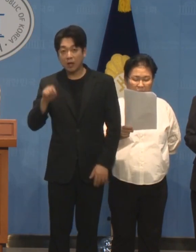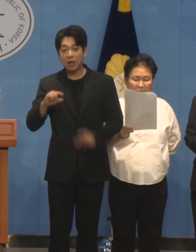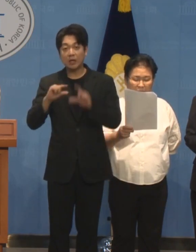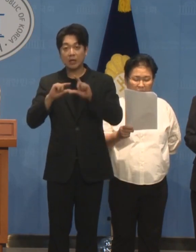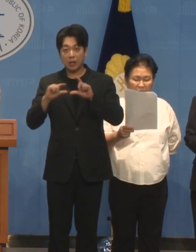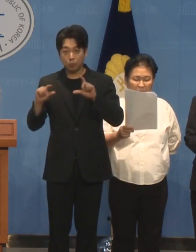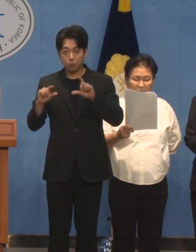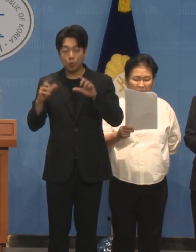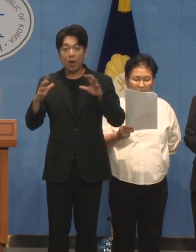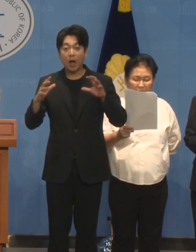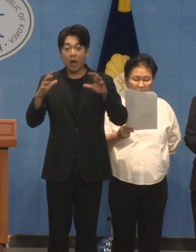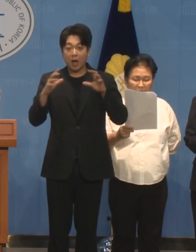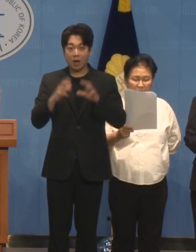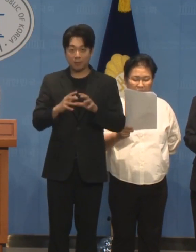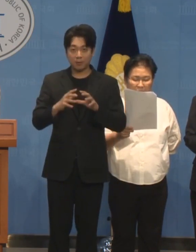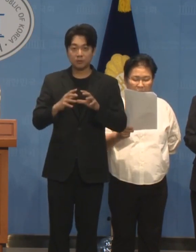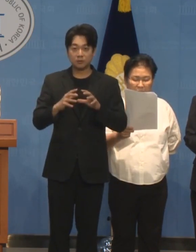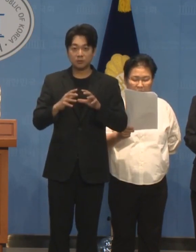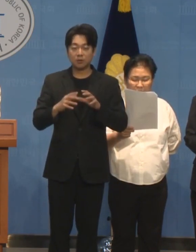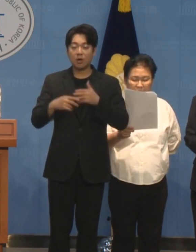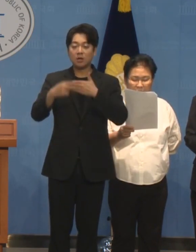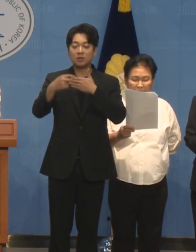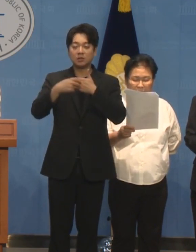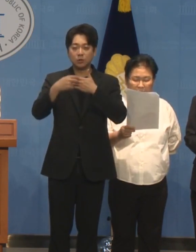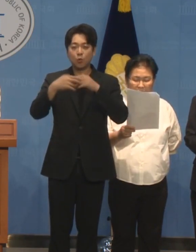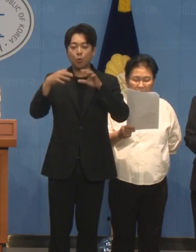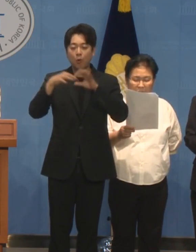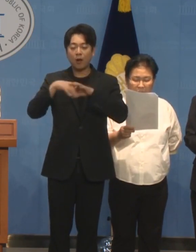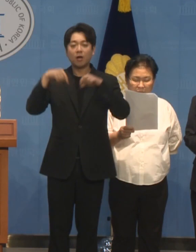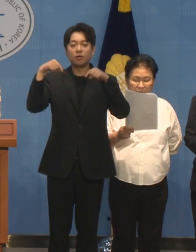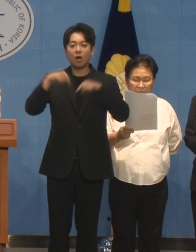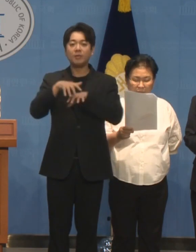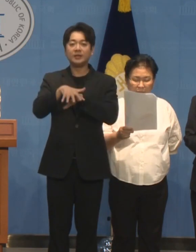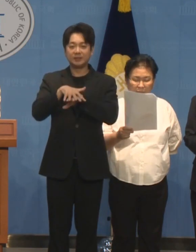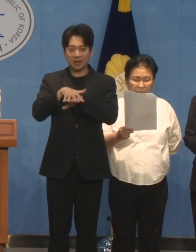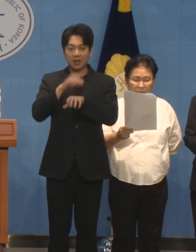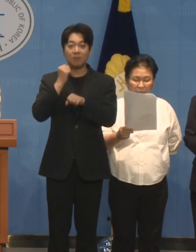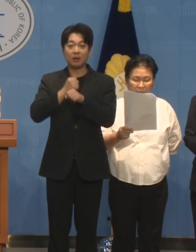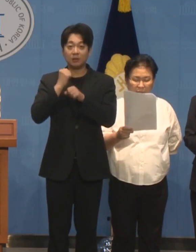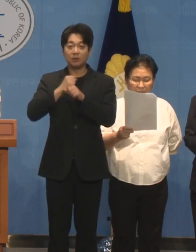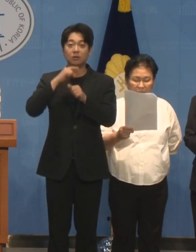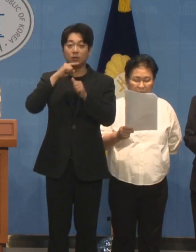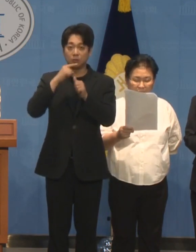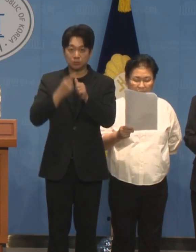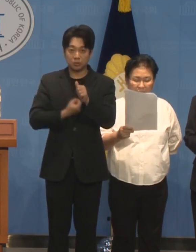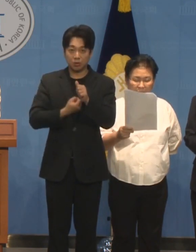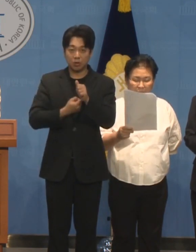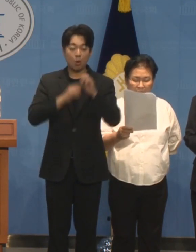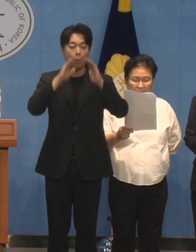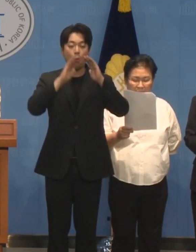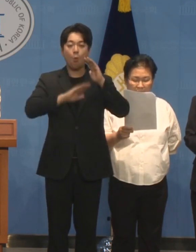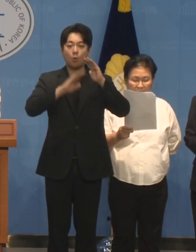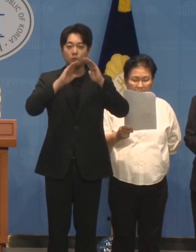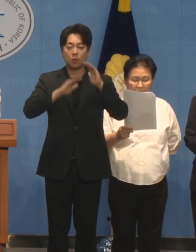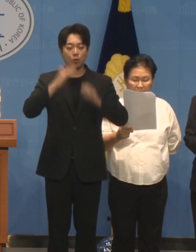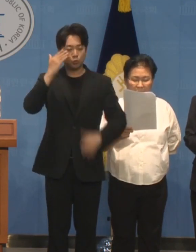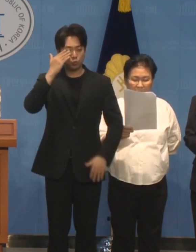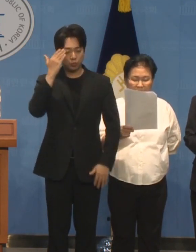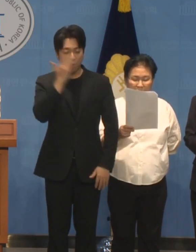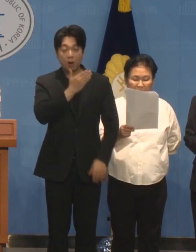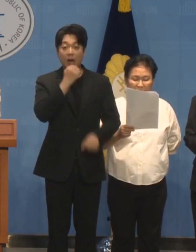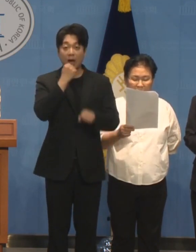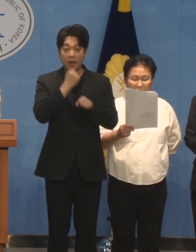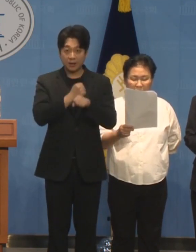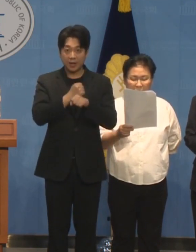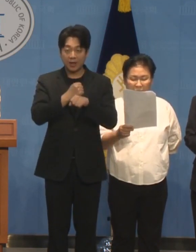의료계가 모두 참여하는 협의체를 구성해 의대 정원 증원과 배정에 대해 공정하고 투명하게 다시